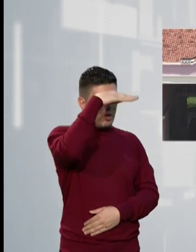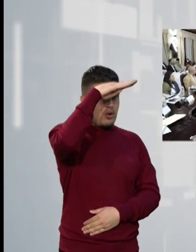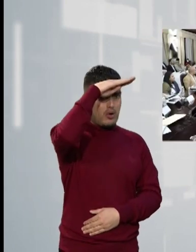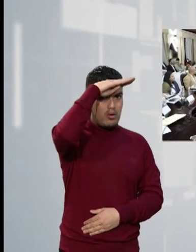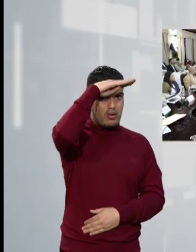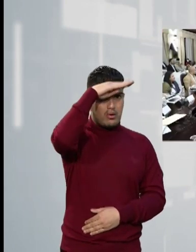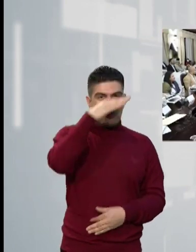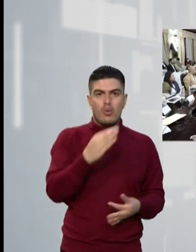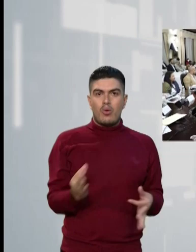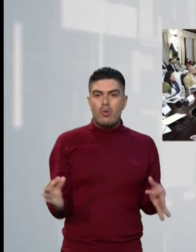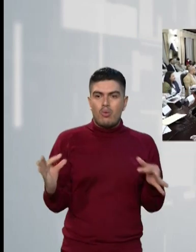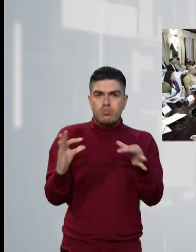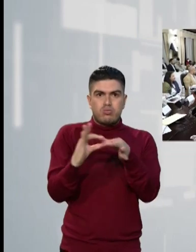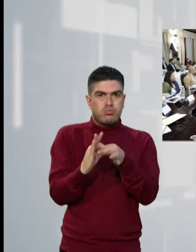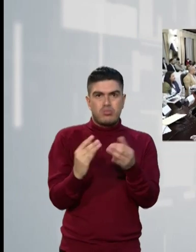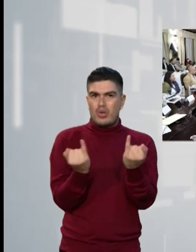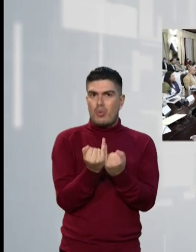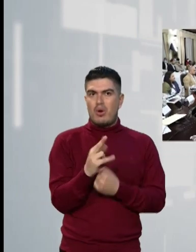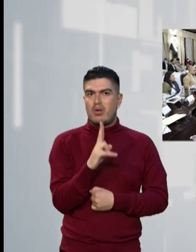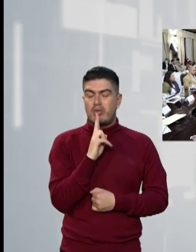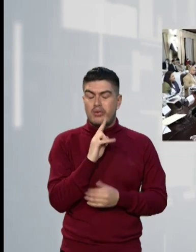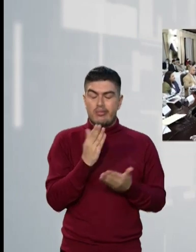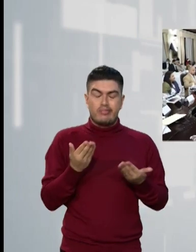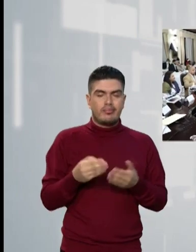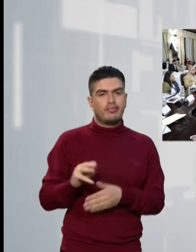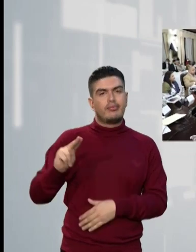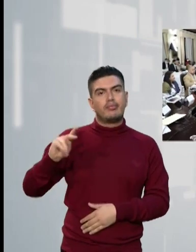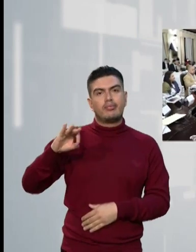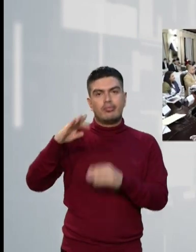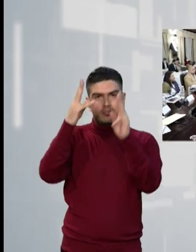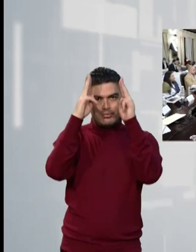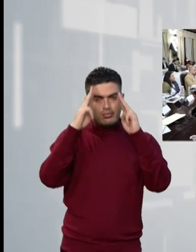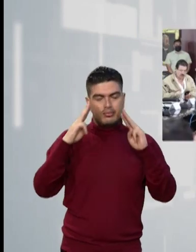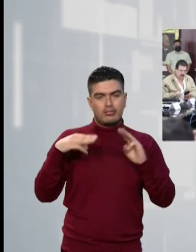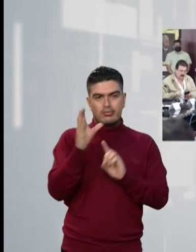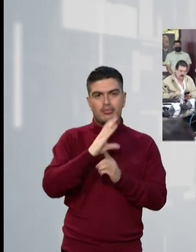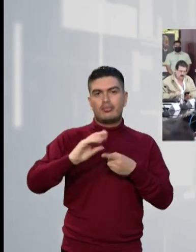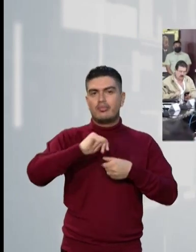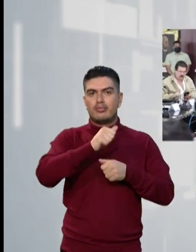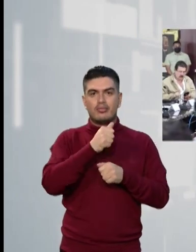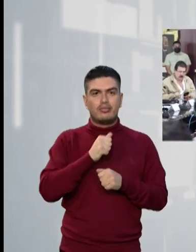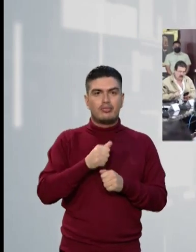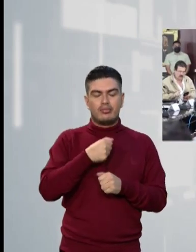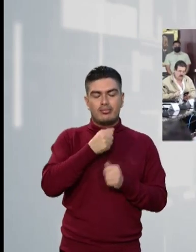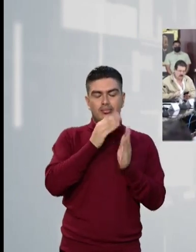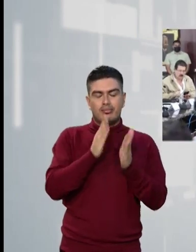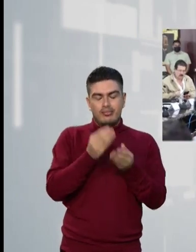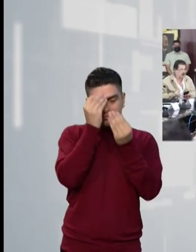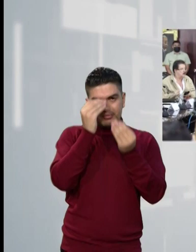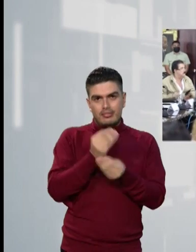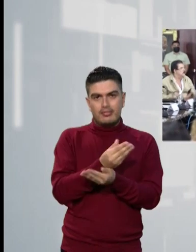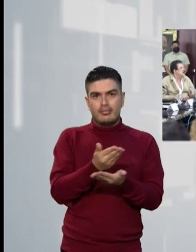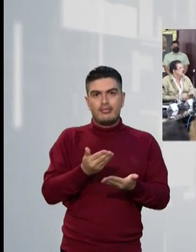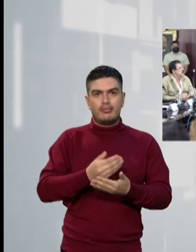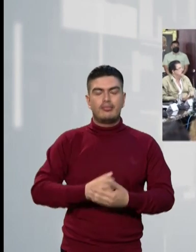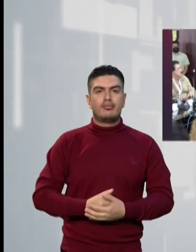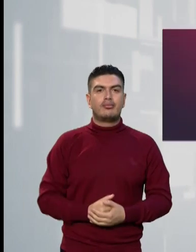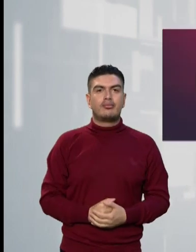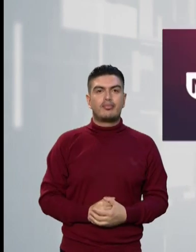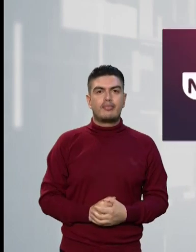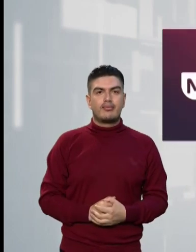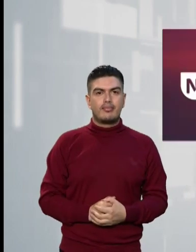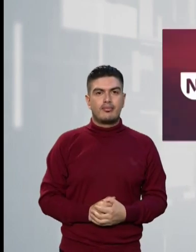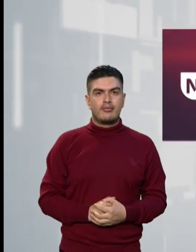Honduras desde Suyapa medio y notif le invitamos a que juntos fomentemos una cultura de paz con imágenes de Aníbal recarte les informó Eddie